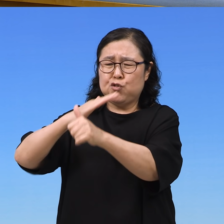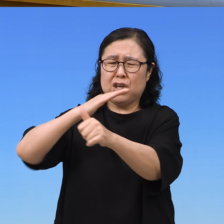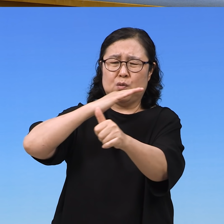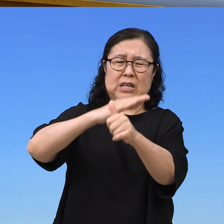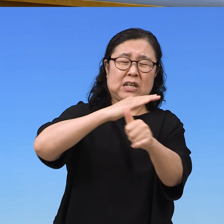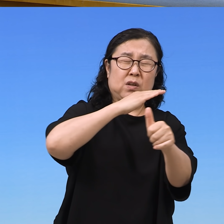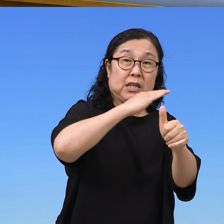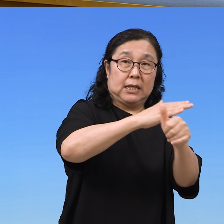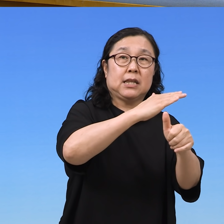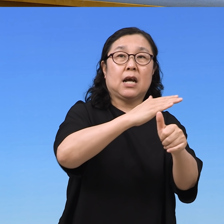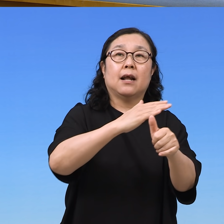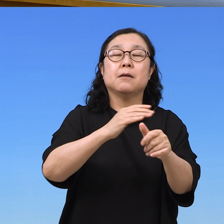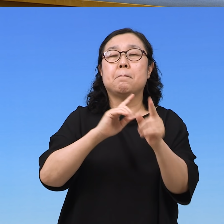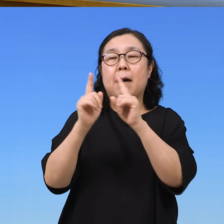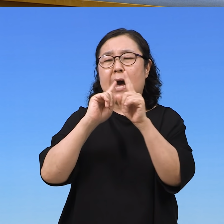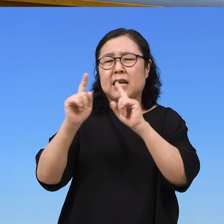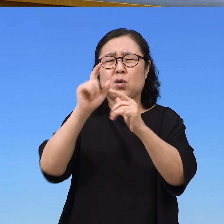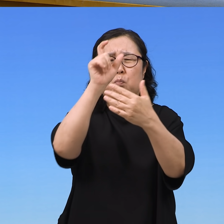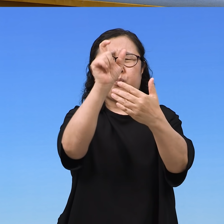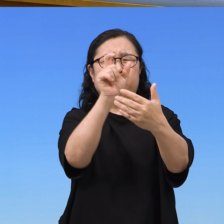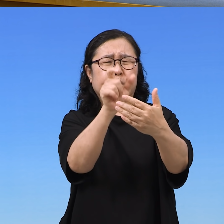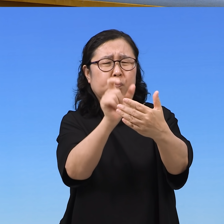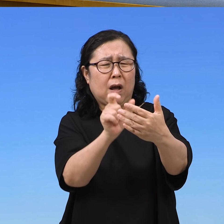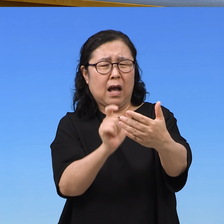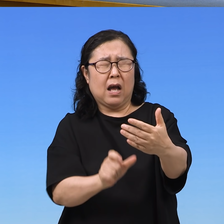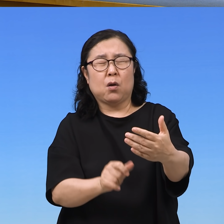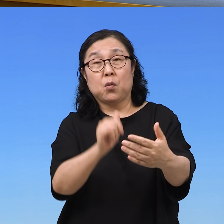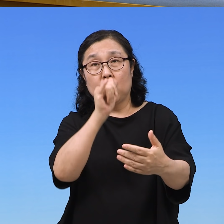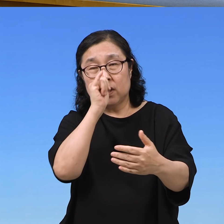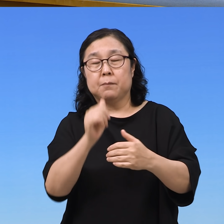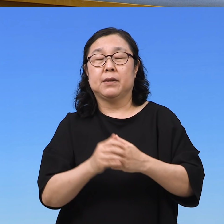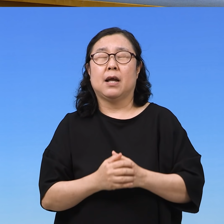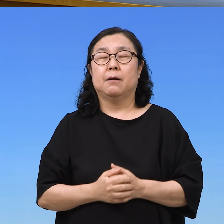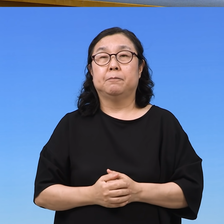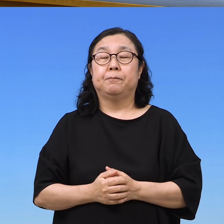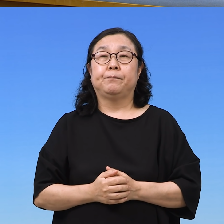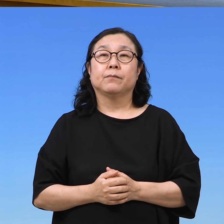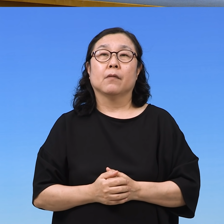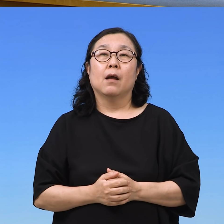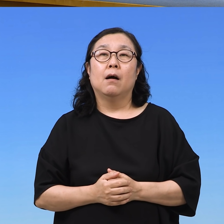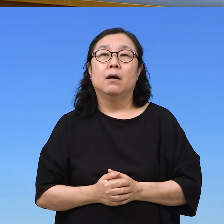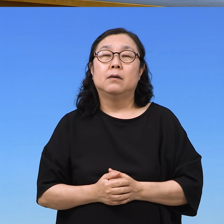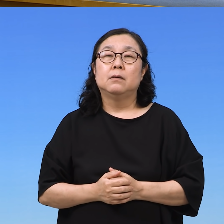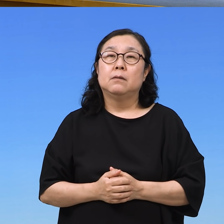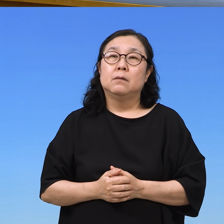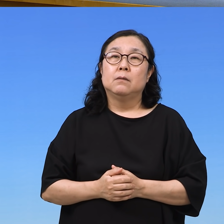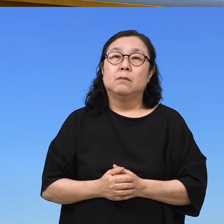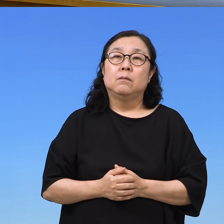또 치고 치니라, 이런 걸로 그냥 도배가 된 거 오늘 본문 말씀입니다.